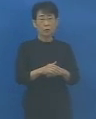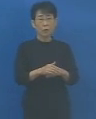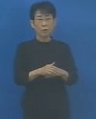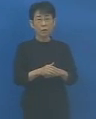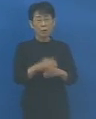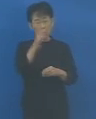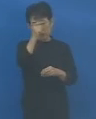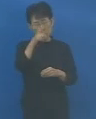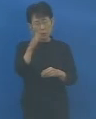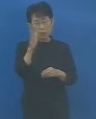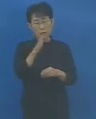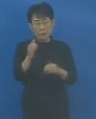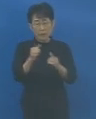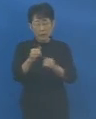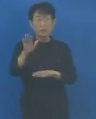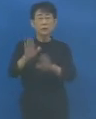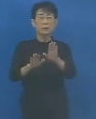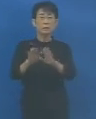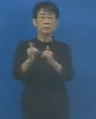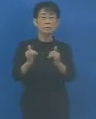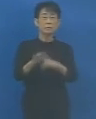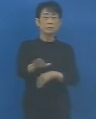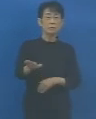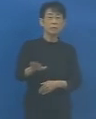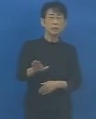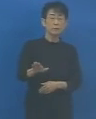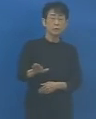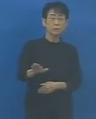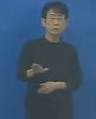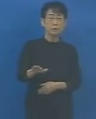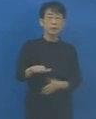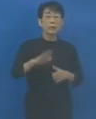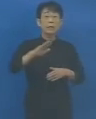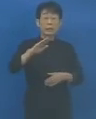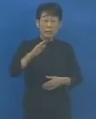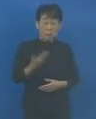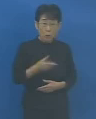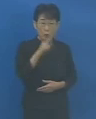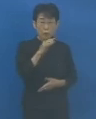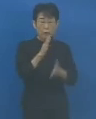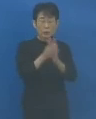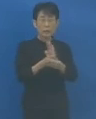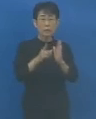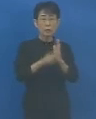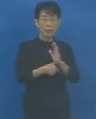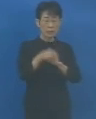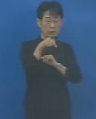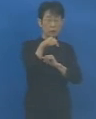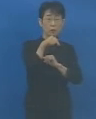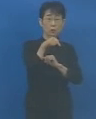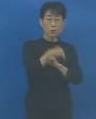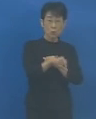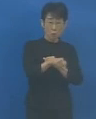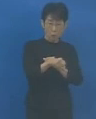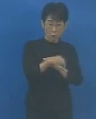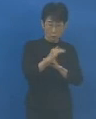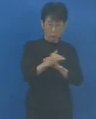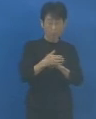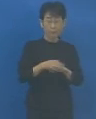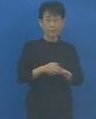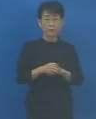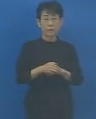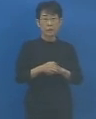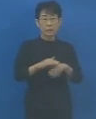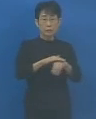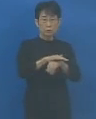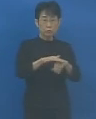という状況になってきております。まあ、そうは言っても、私どもですね、このことを重